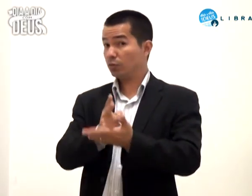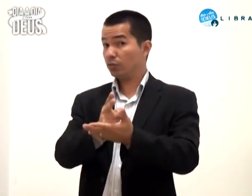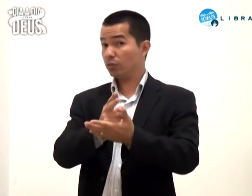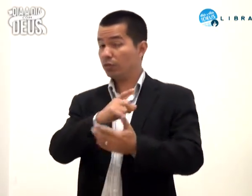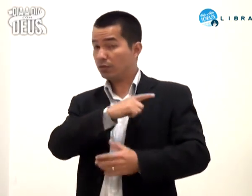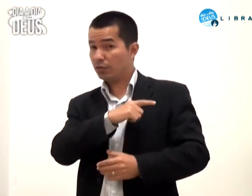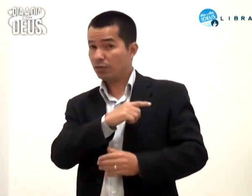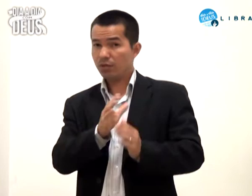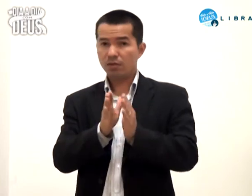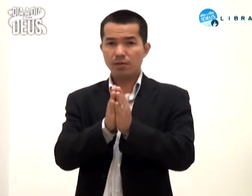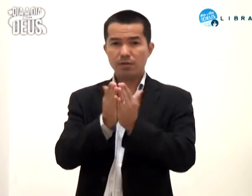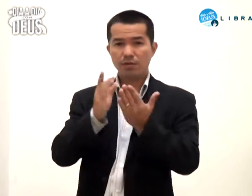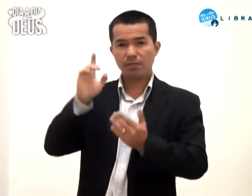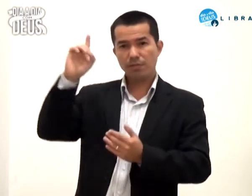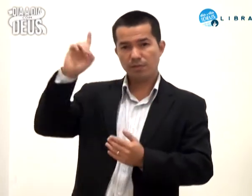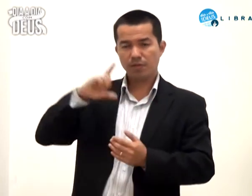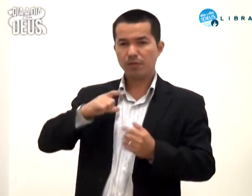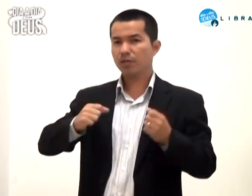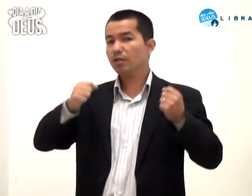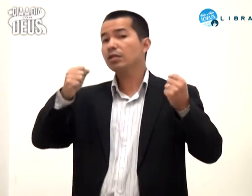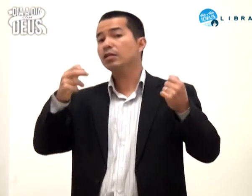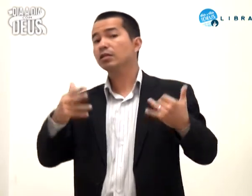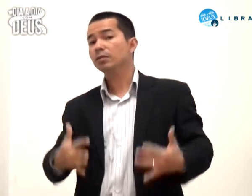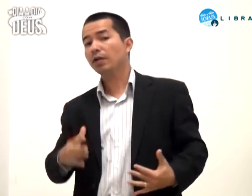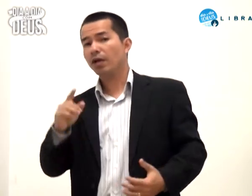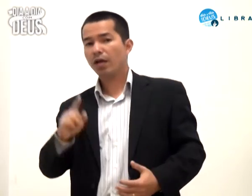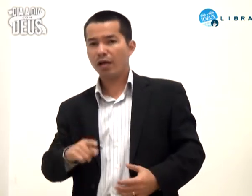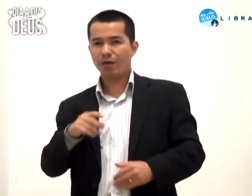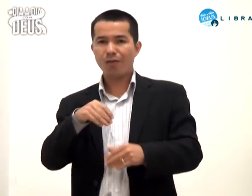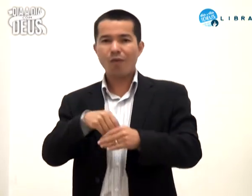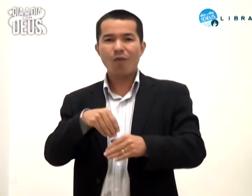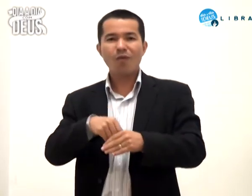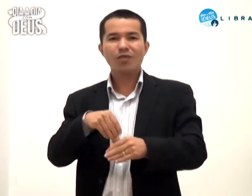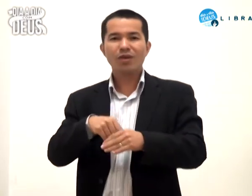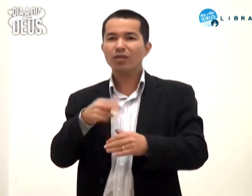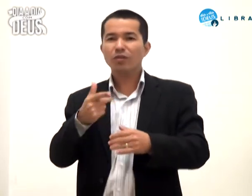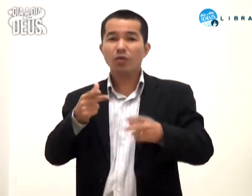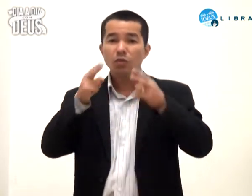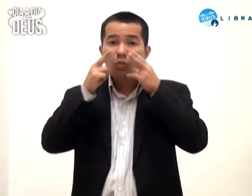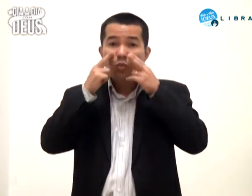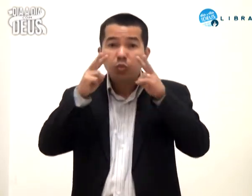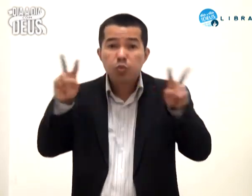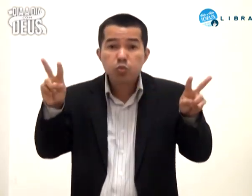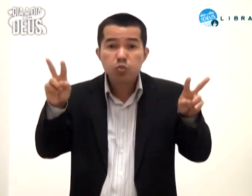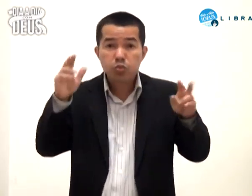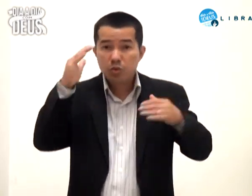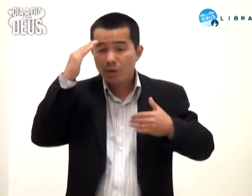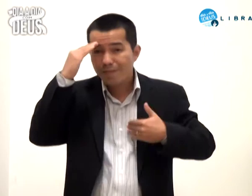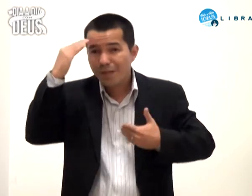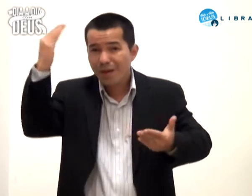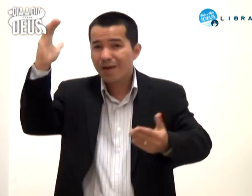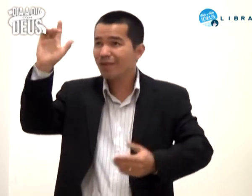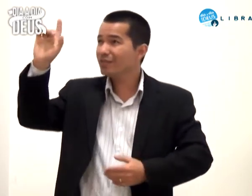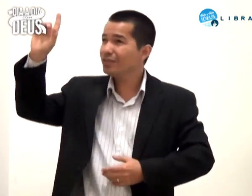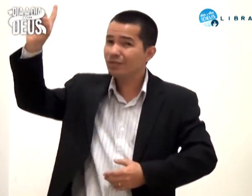E a Bíblia diz que essa oferta subia na presença de Deus como cheiro